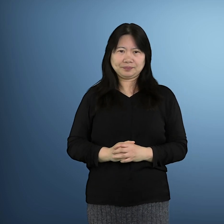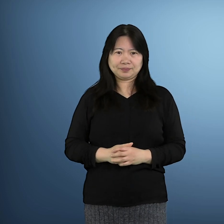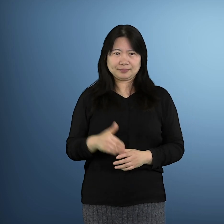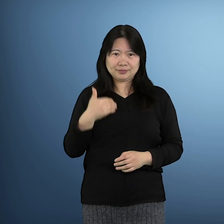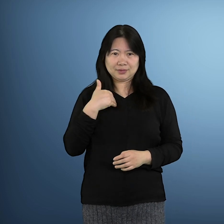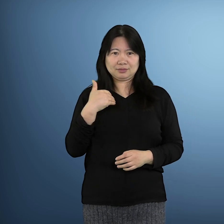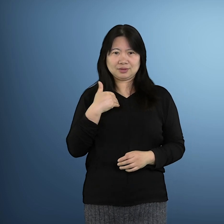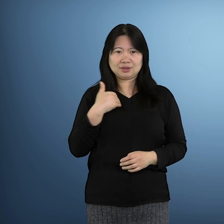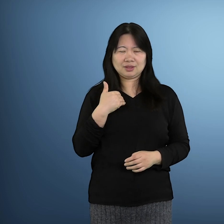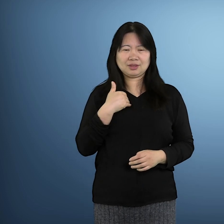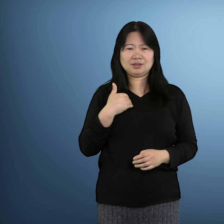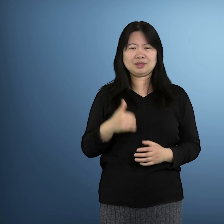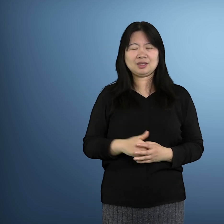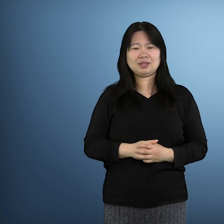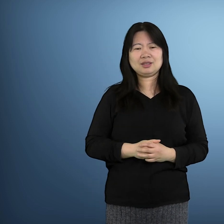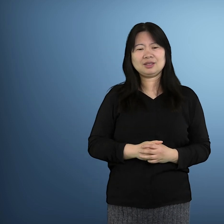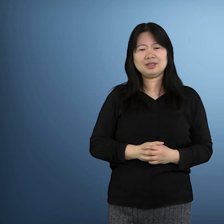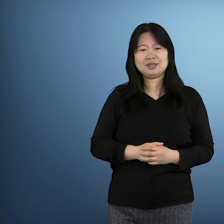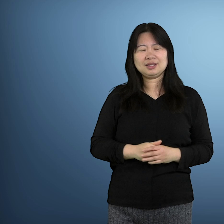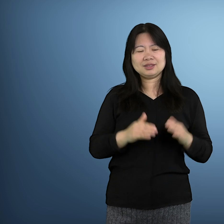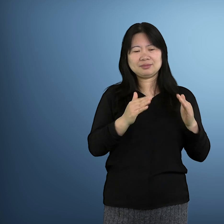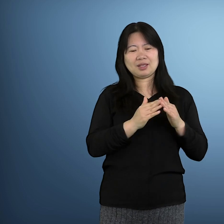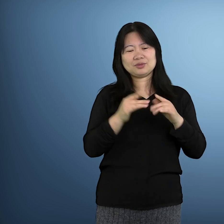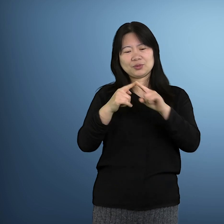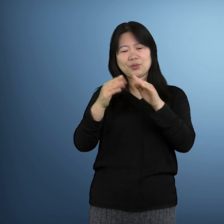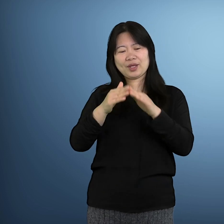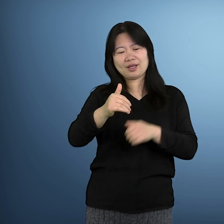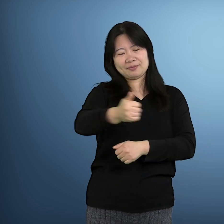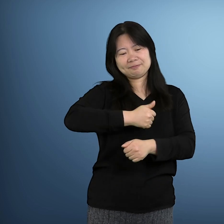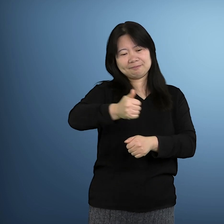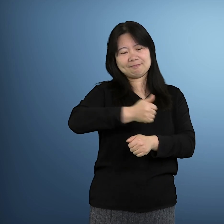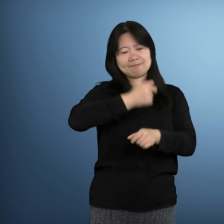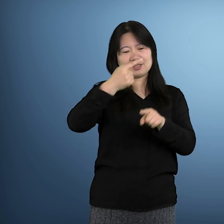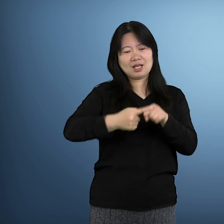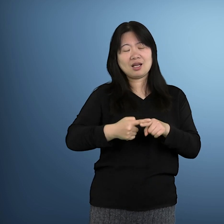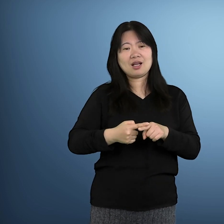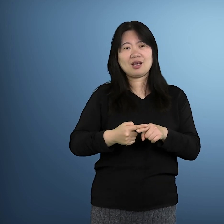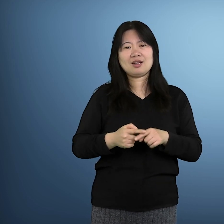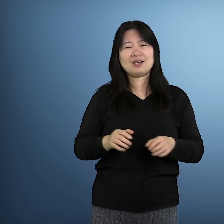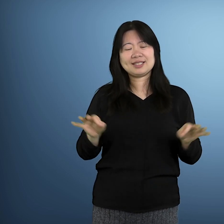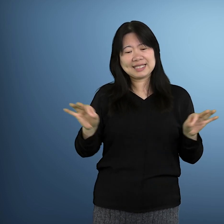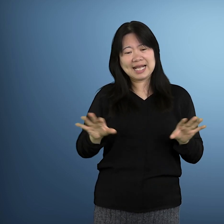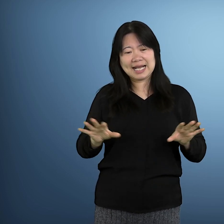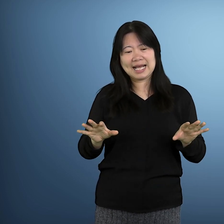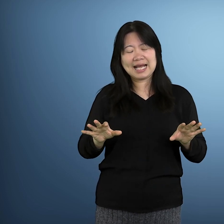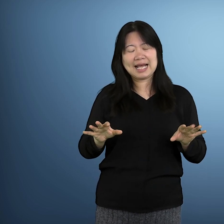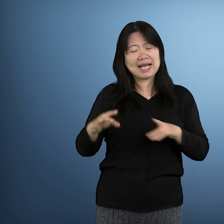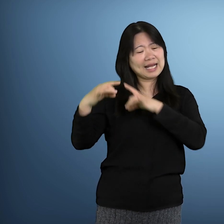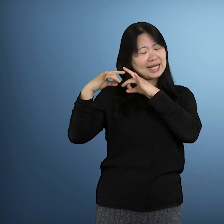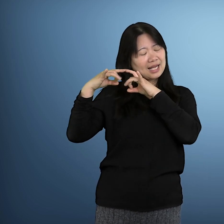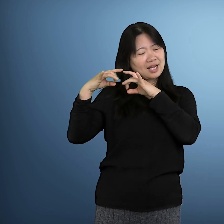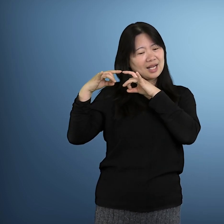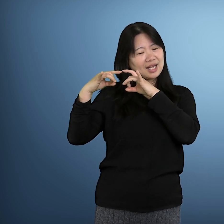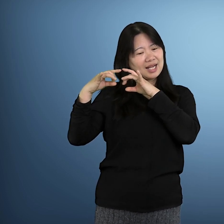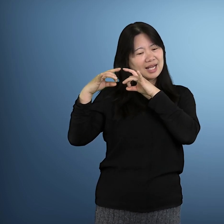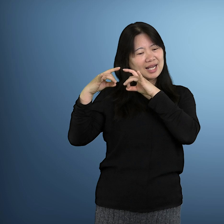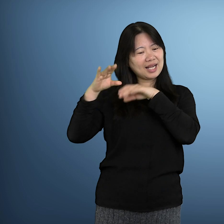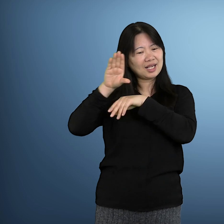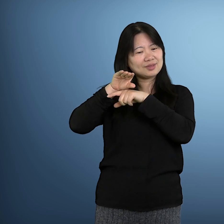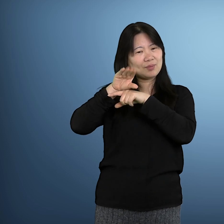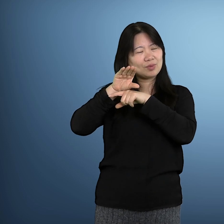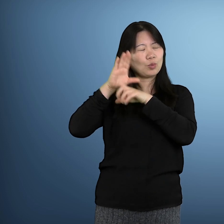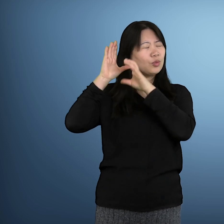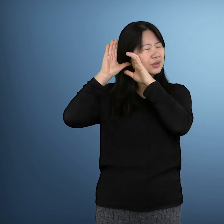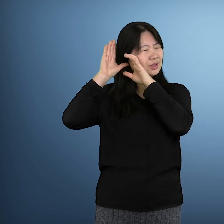제가 집하고 교회를 왔다 갔다 하다가 잠깐 그 라디오에서 들은